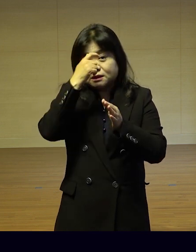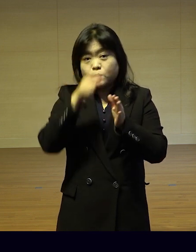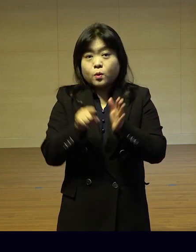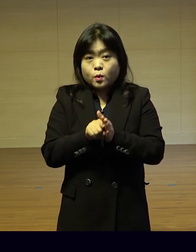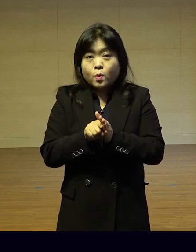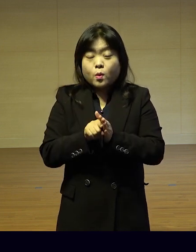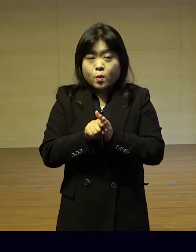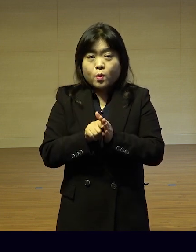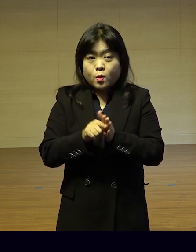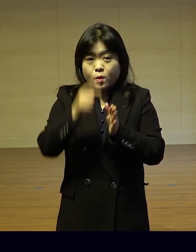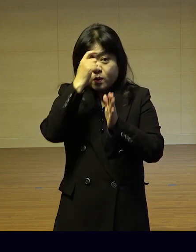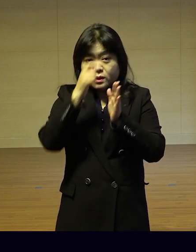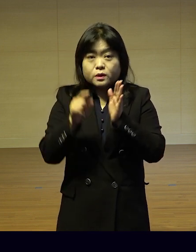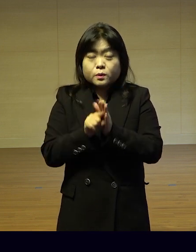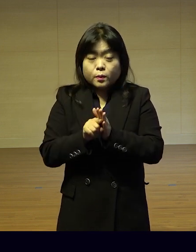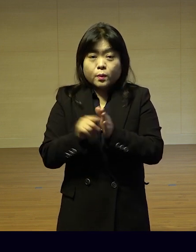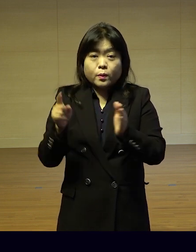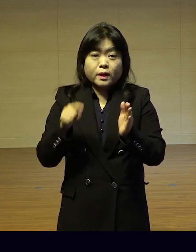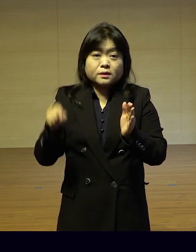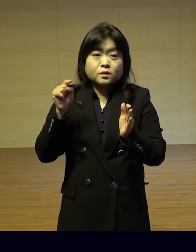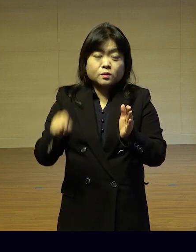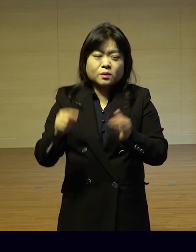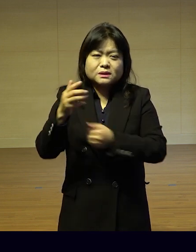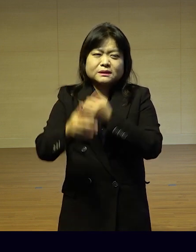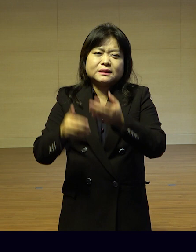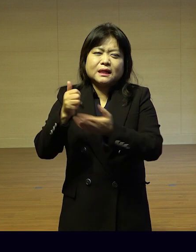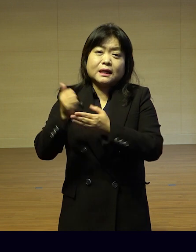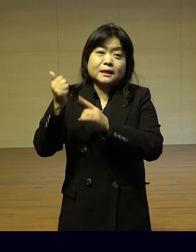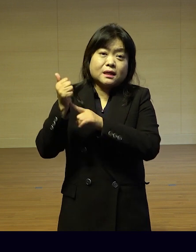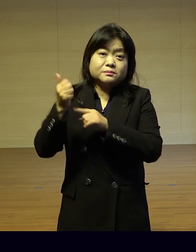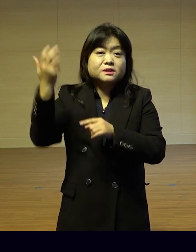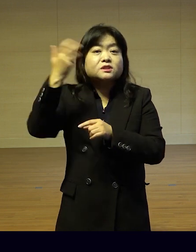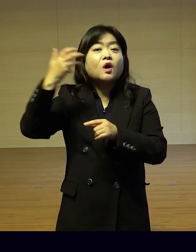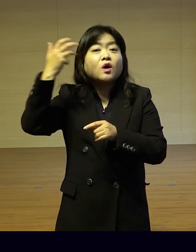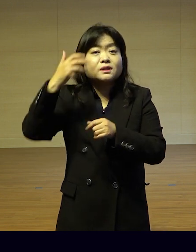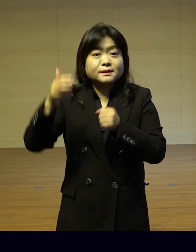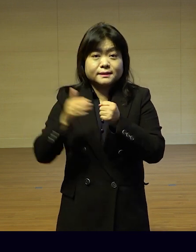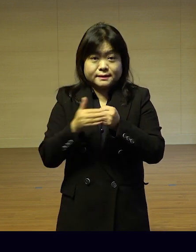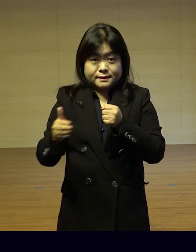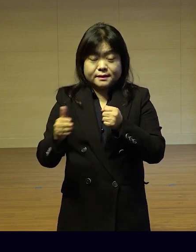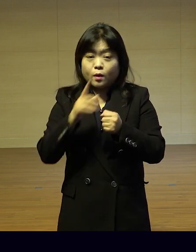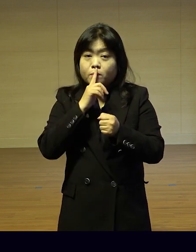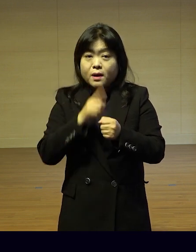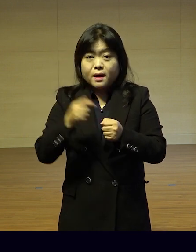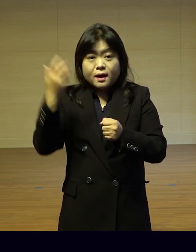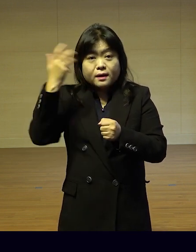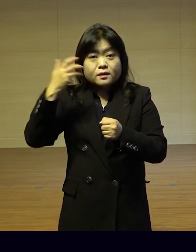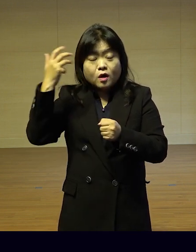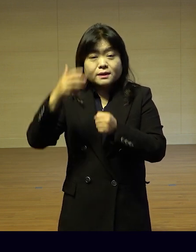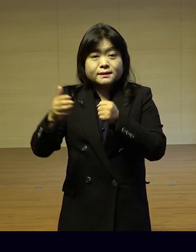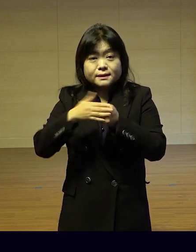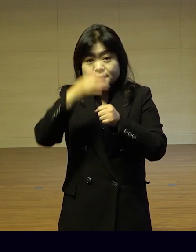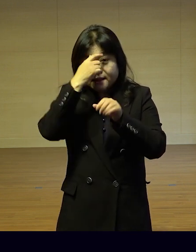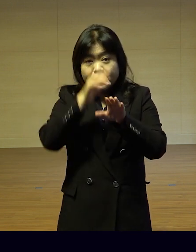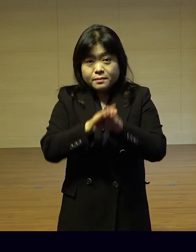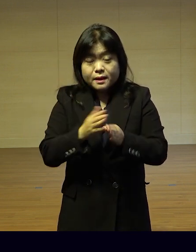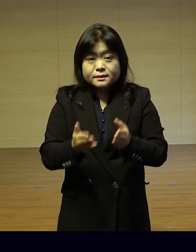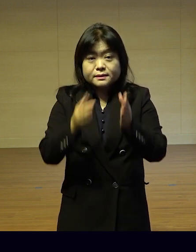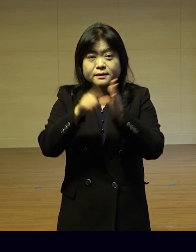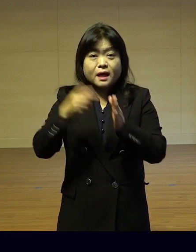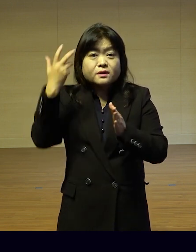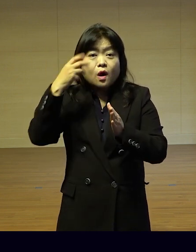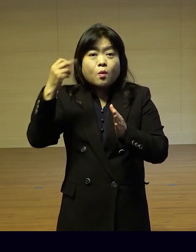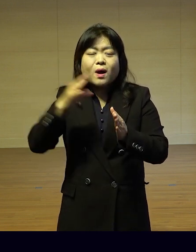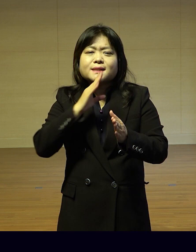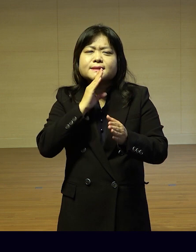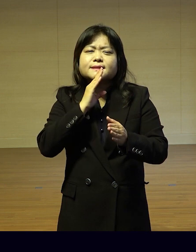기독교 유대 기독교에서도 신을, 하나님은 영이시니 예배하는 자가 영과